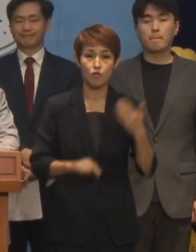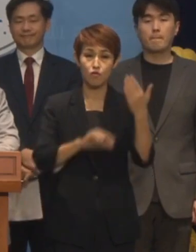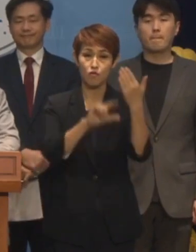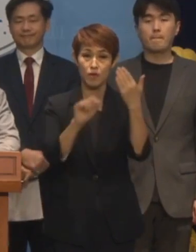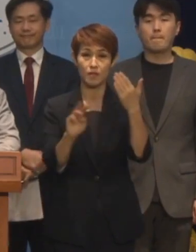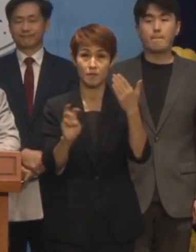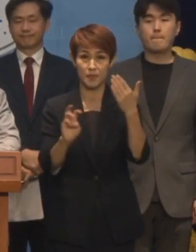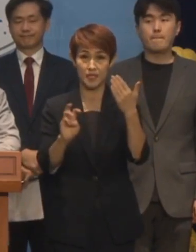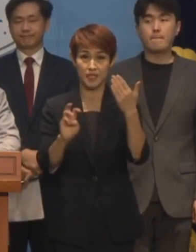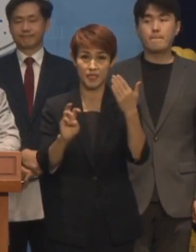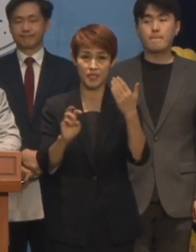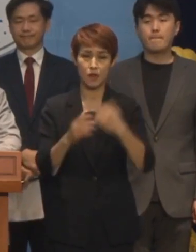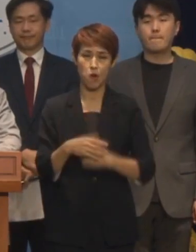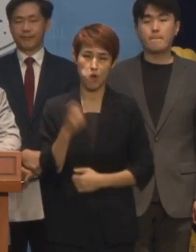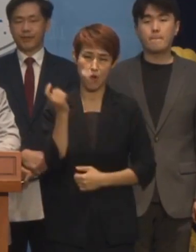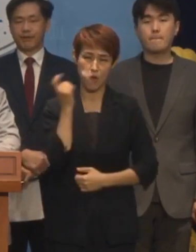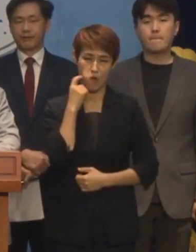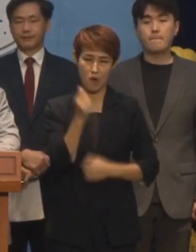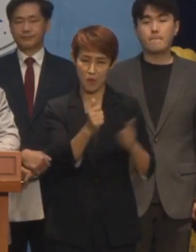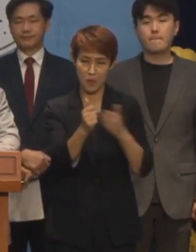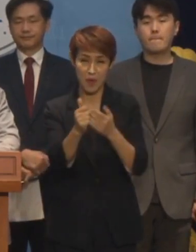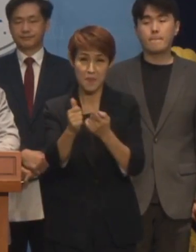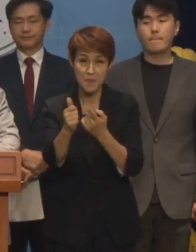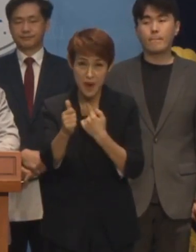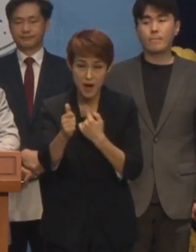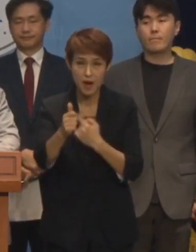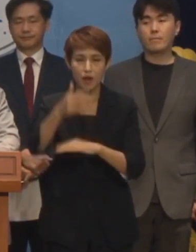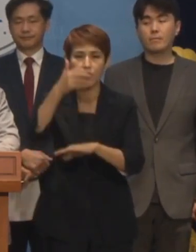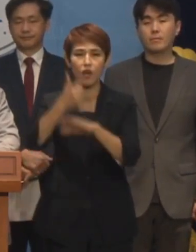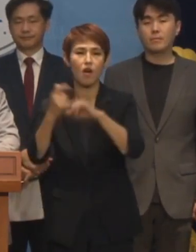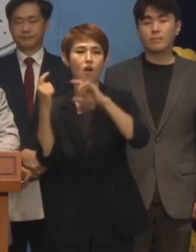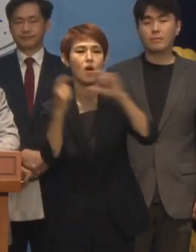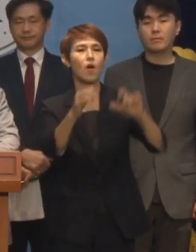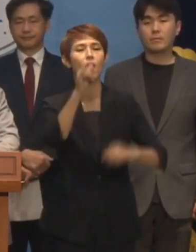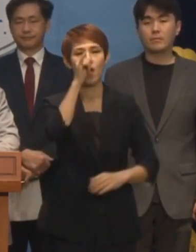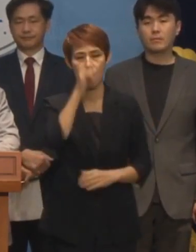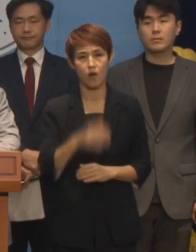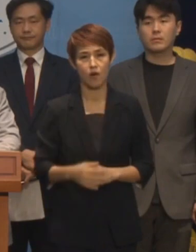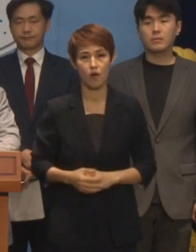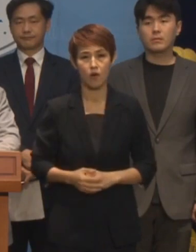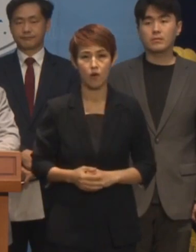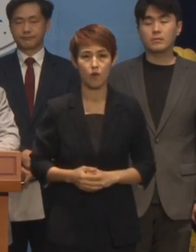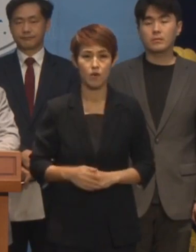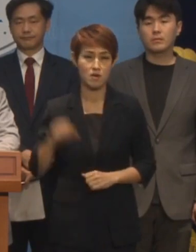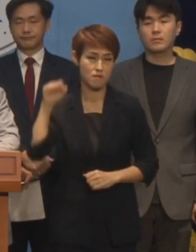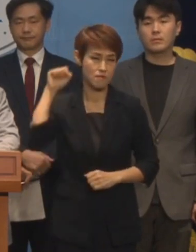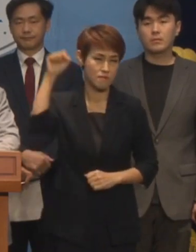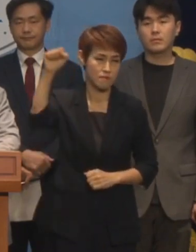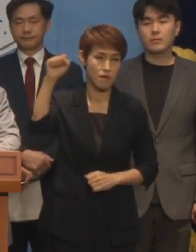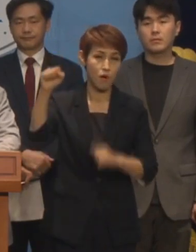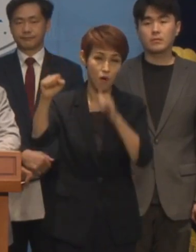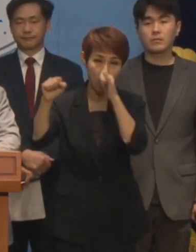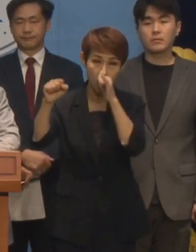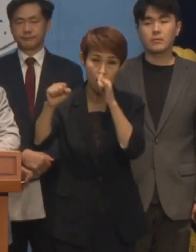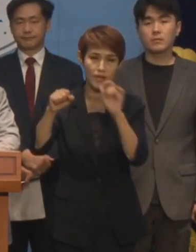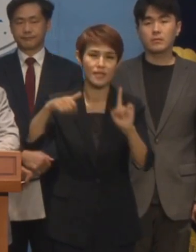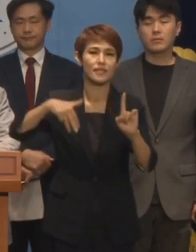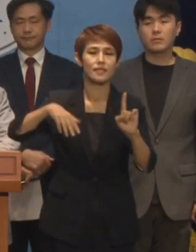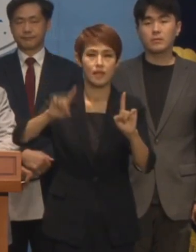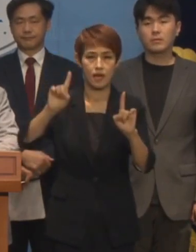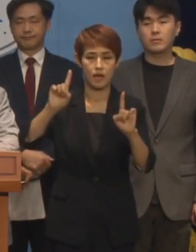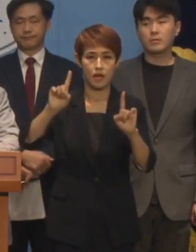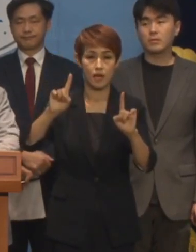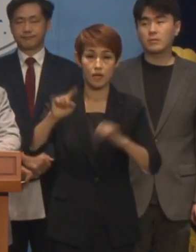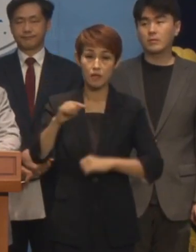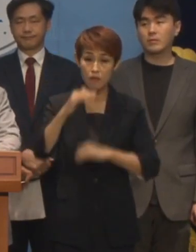결심 재판이 있습니다. 이때까지 1차 캠페인을 전개하겠습니다. 1차 캠페인은 이재명